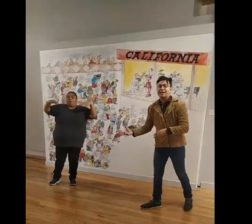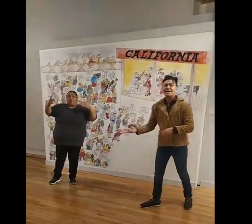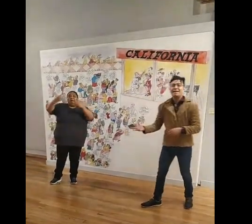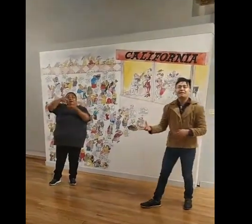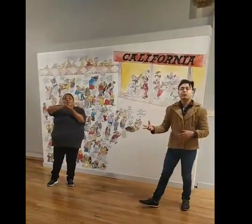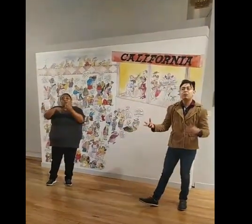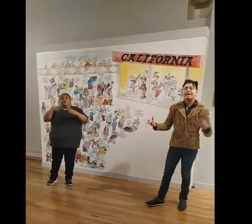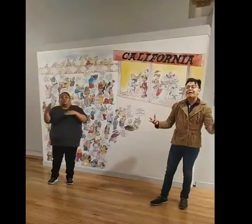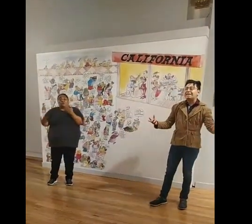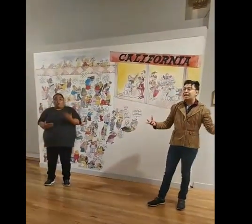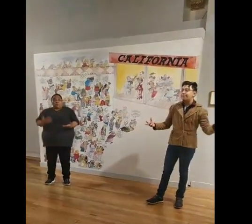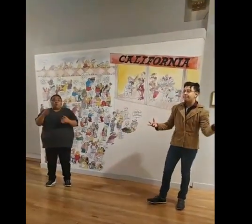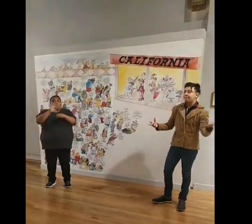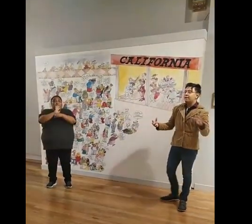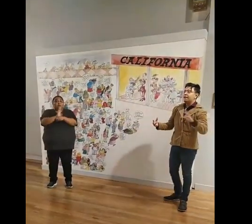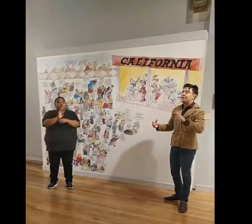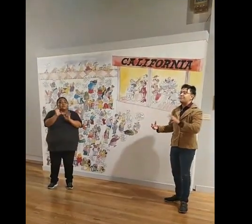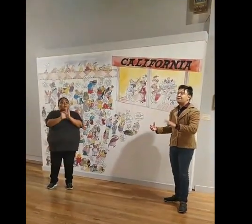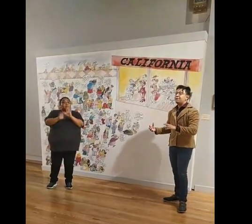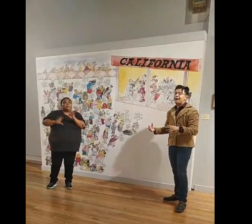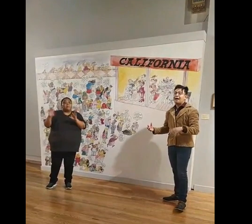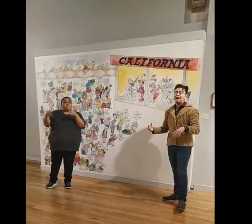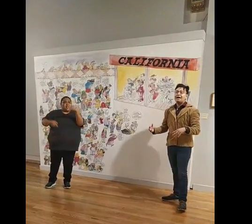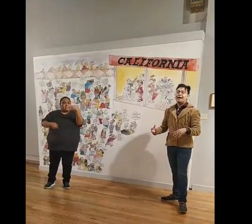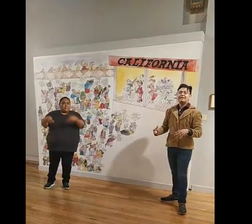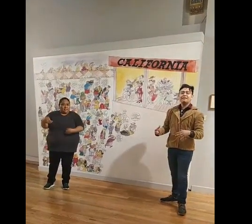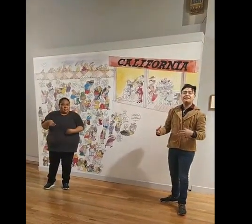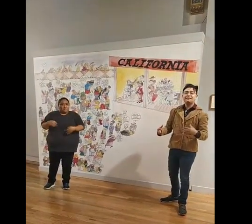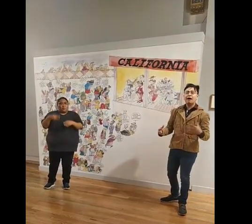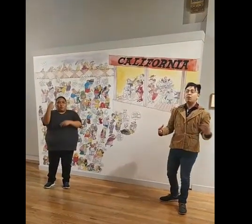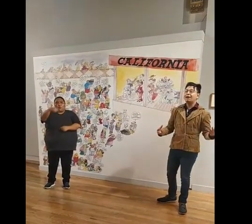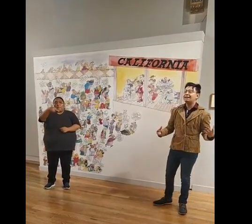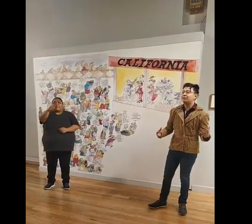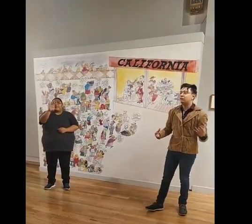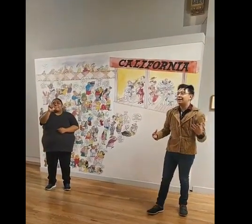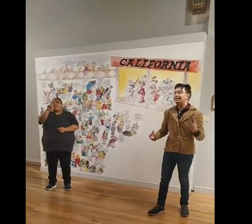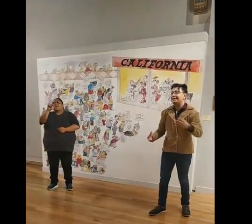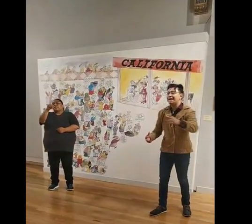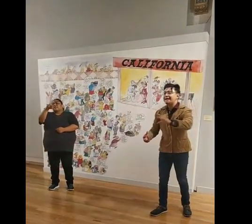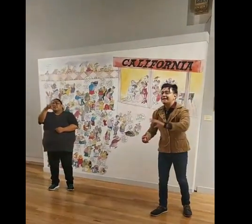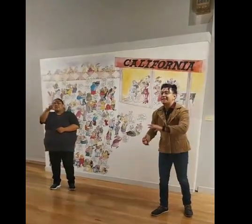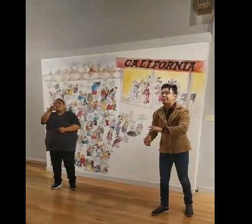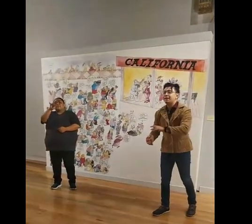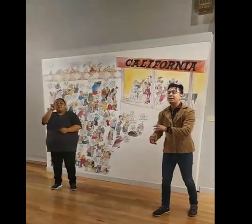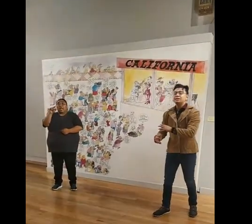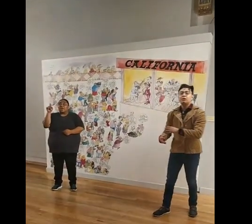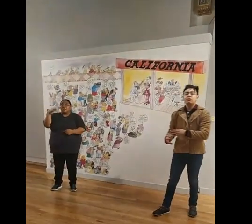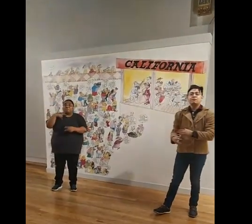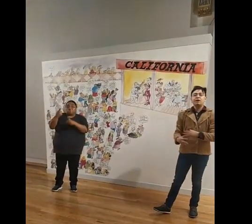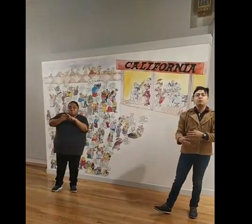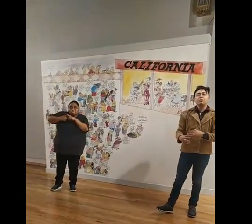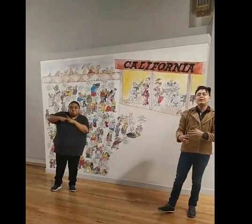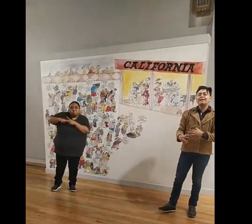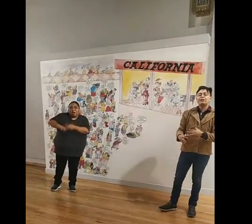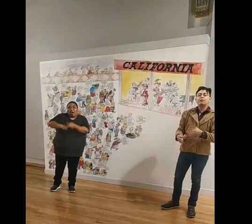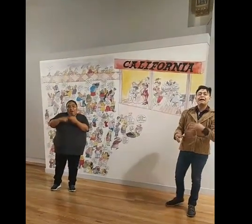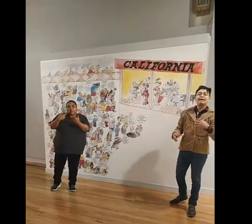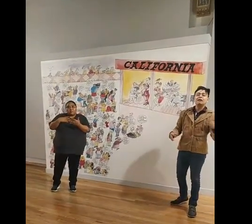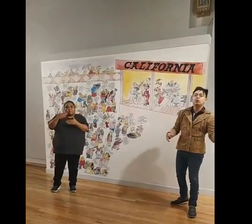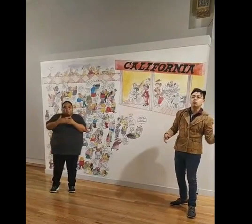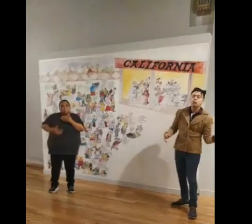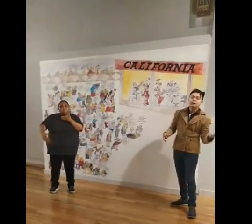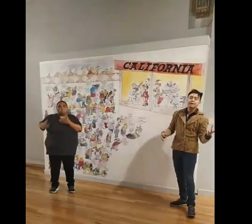teatros. El Teatro Blanquita, que empezaba a tener este auge del Teatro Blanquita, y también se conocía como el